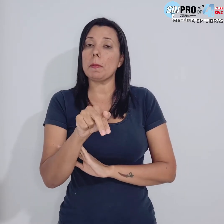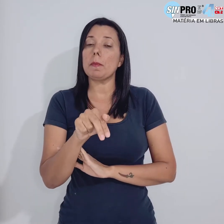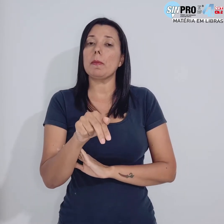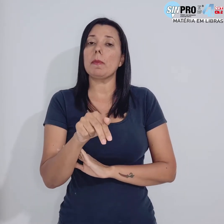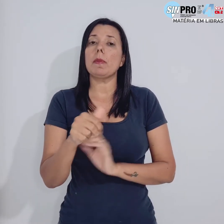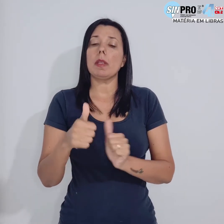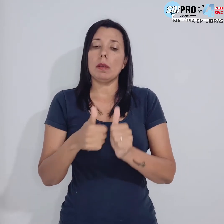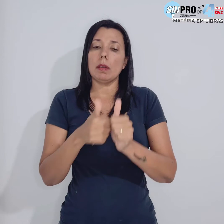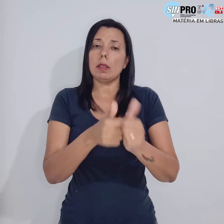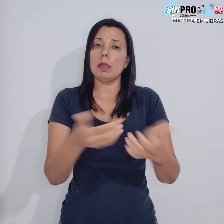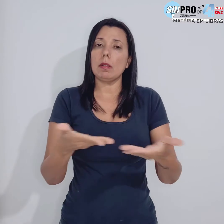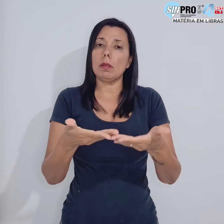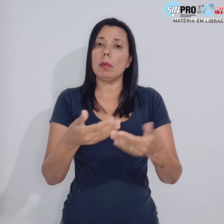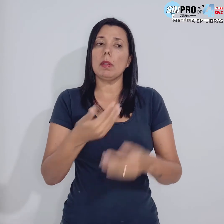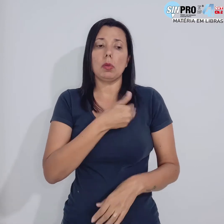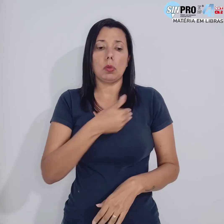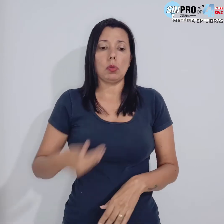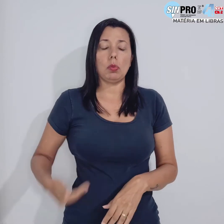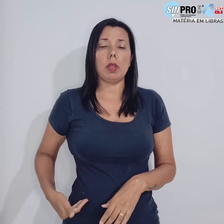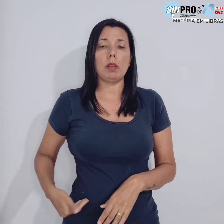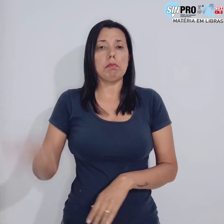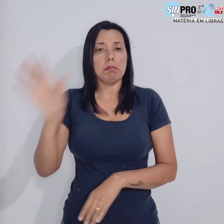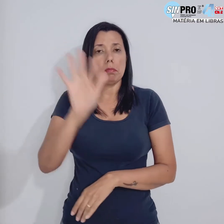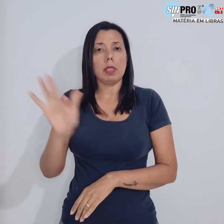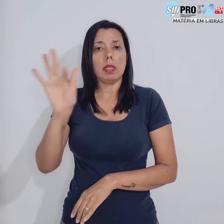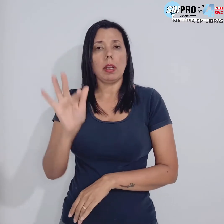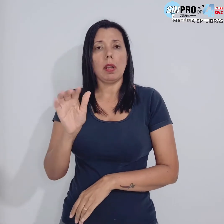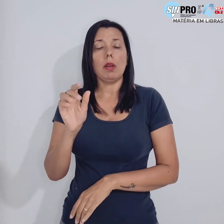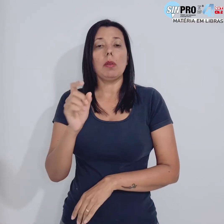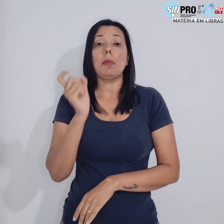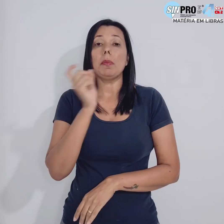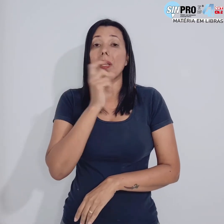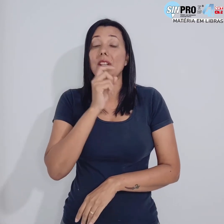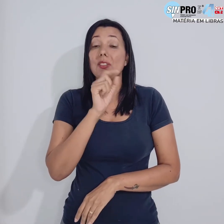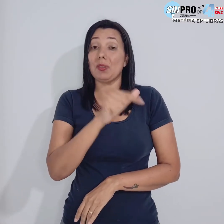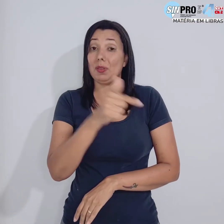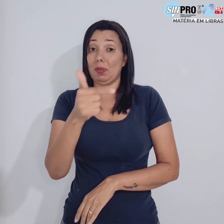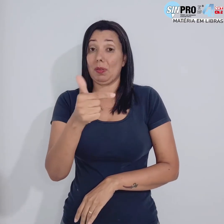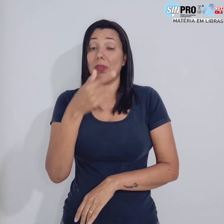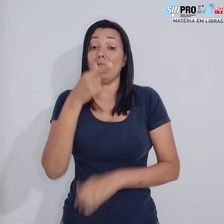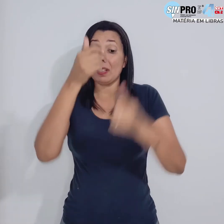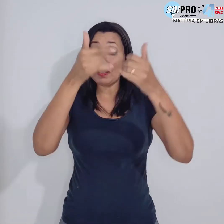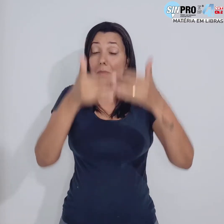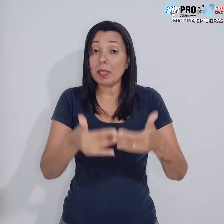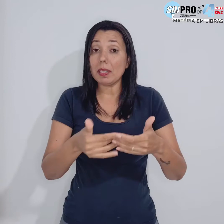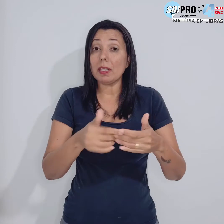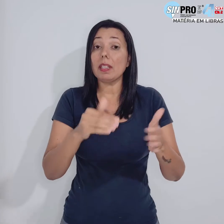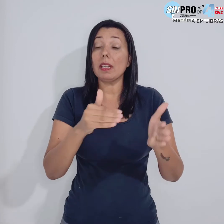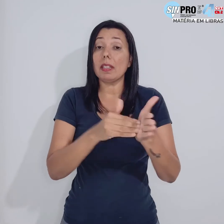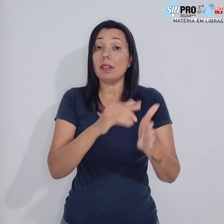que ambos insistem em minimizar. Recentemente, Bolsonaro disse que ele é o líder